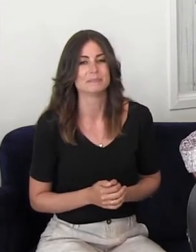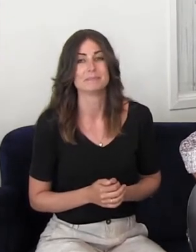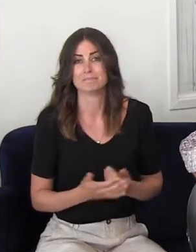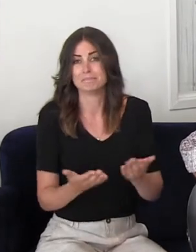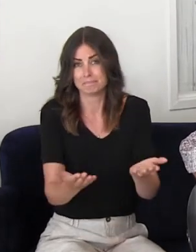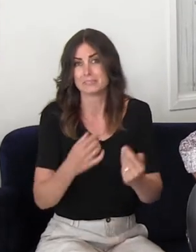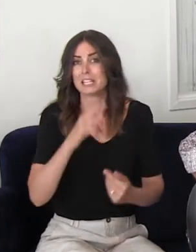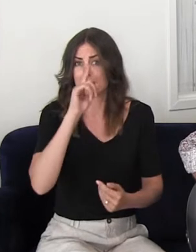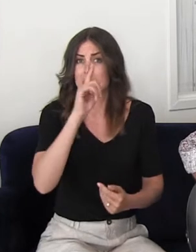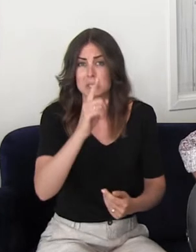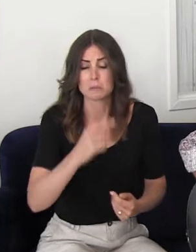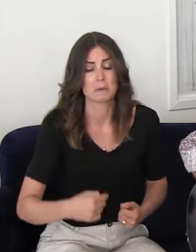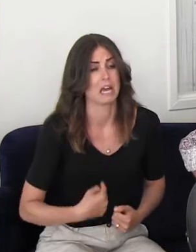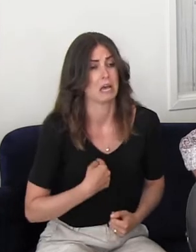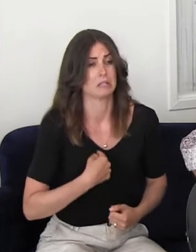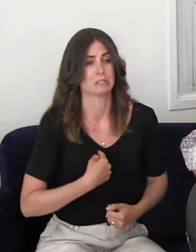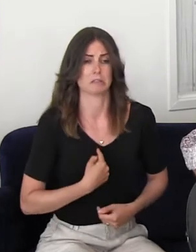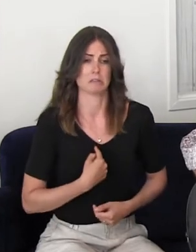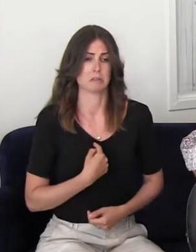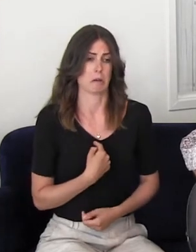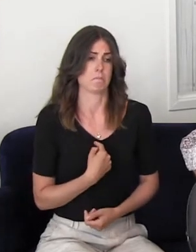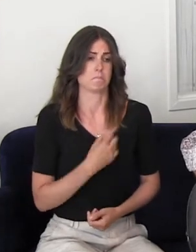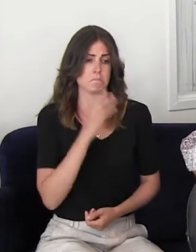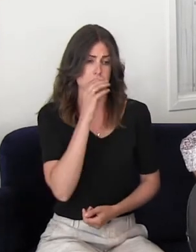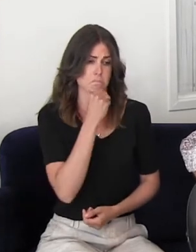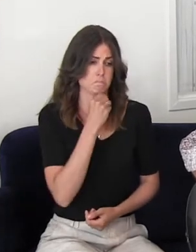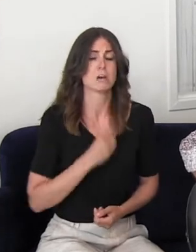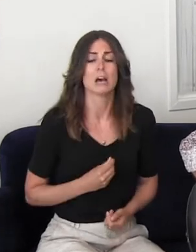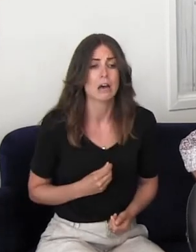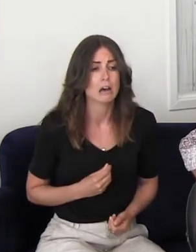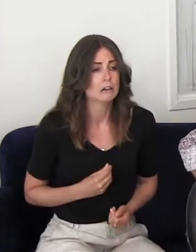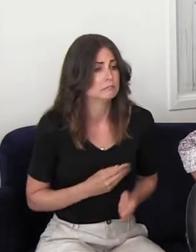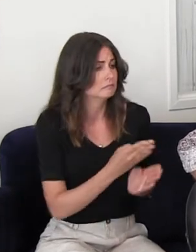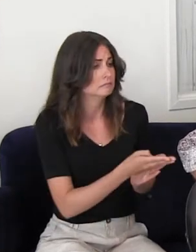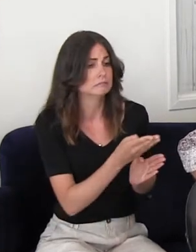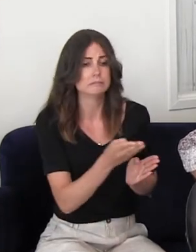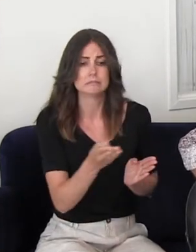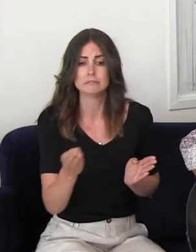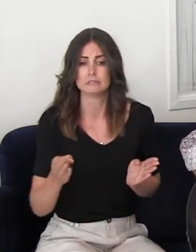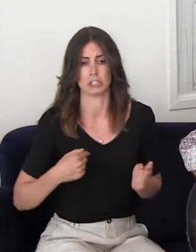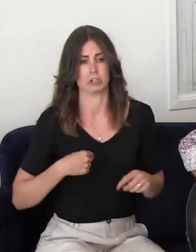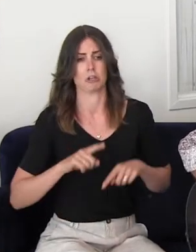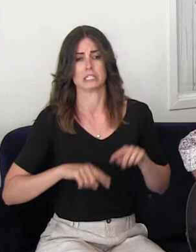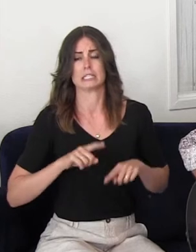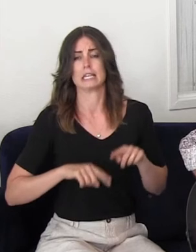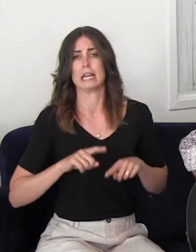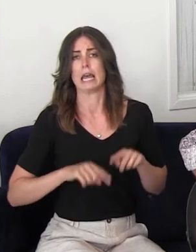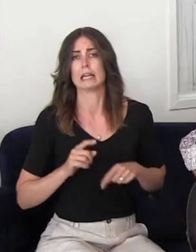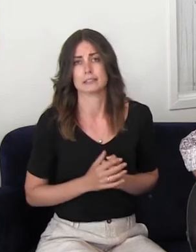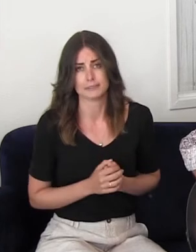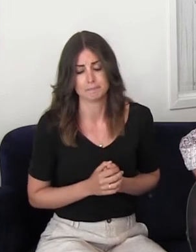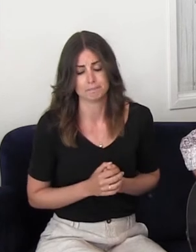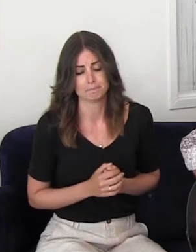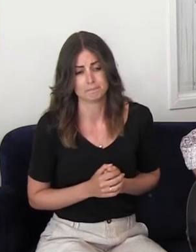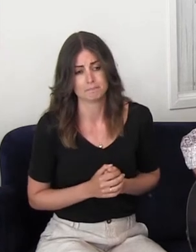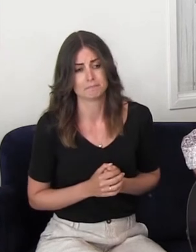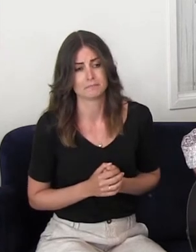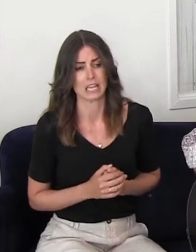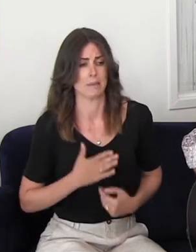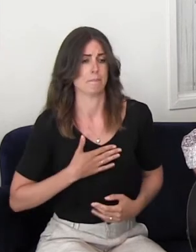Förstår ni nu, medborgare, att jag blev ganska sned. Varenda dam i våran by var jag besläktad med.